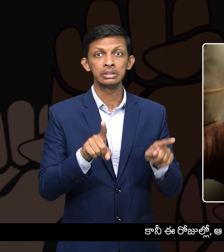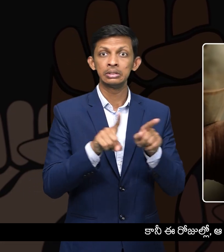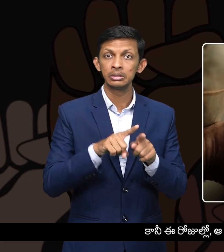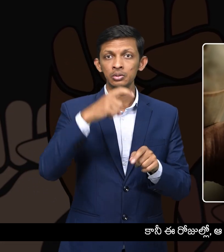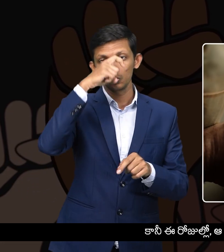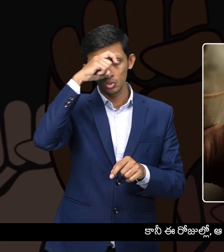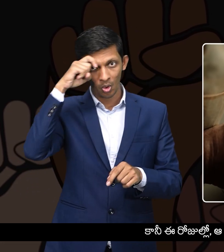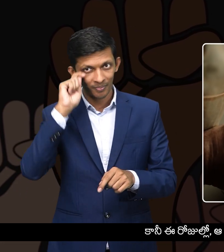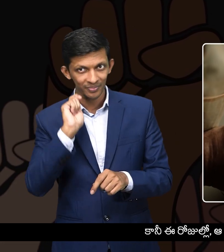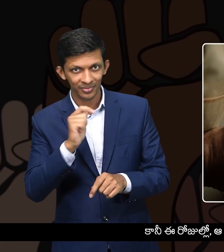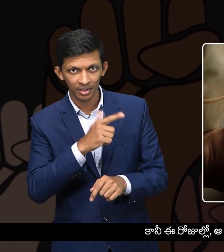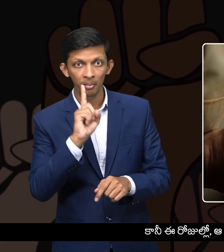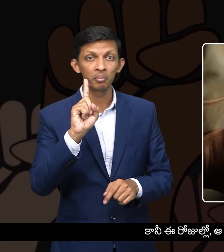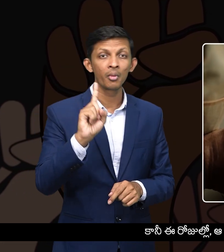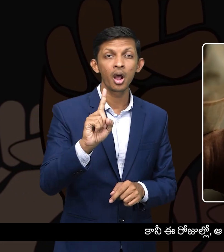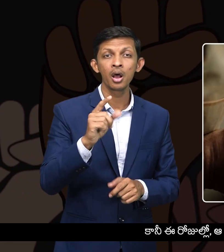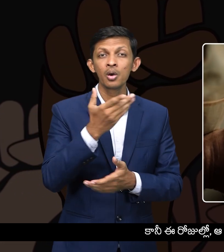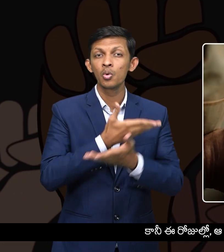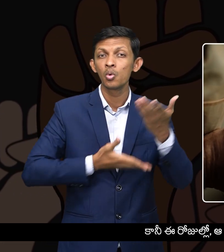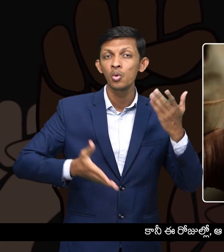విధానం చాలా వేగంగా మారిపోతున్నది.